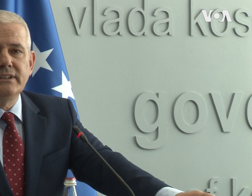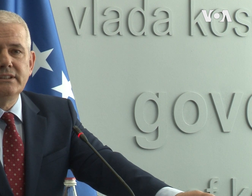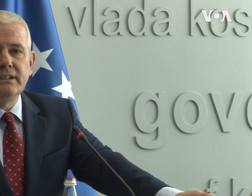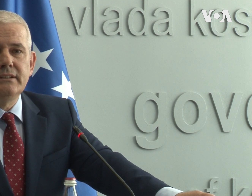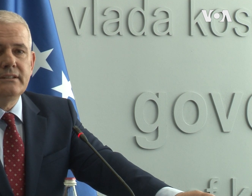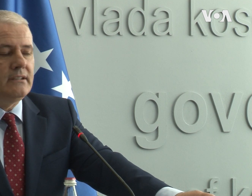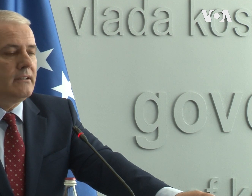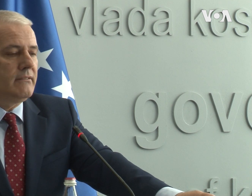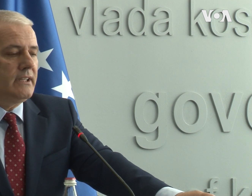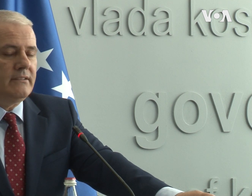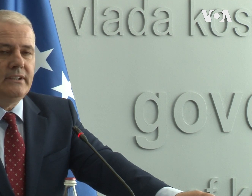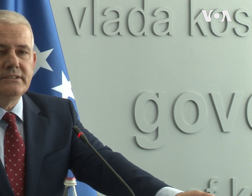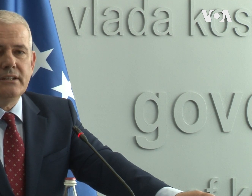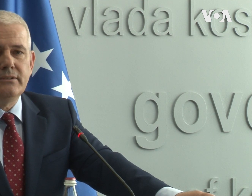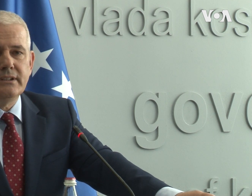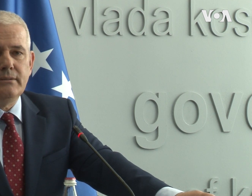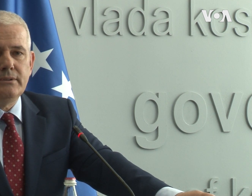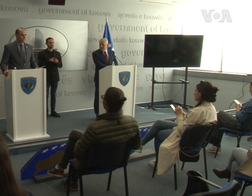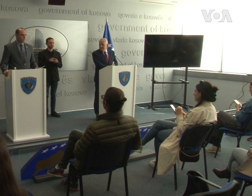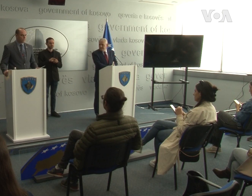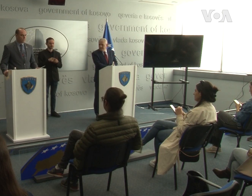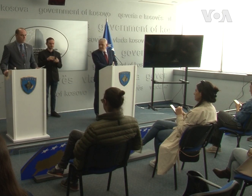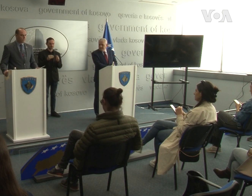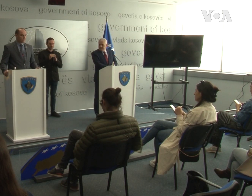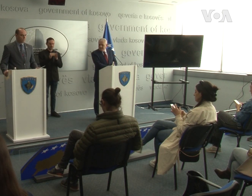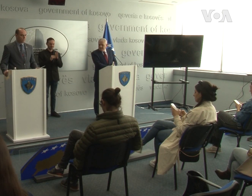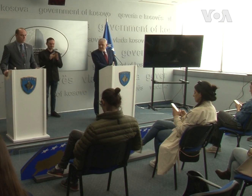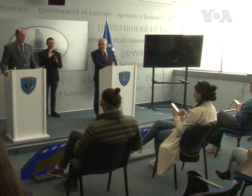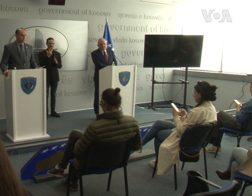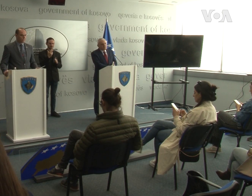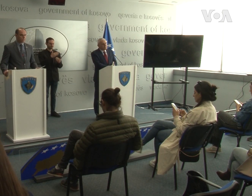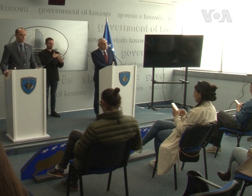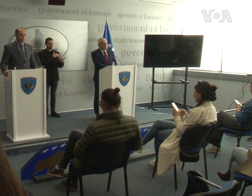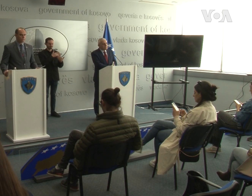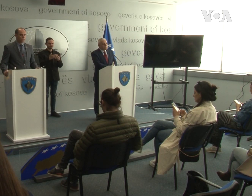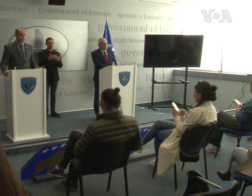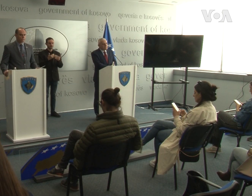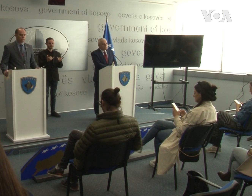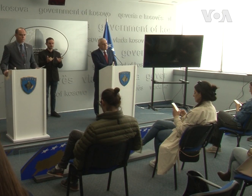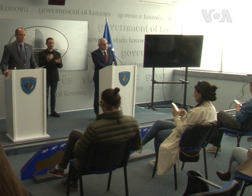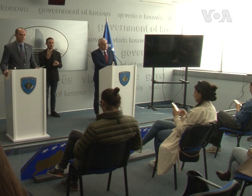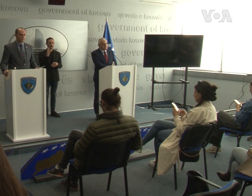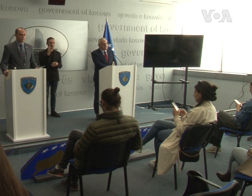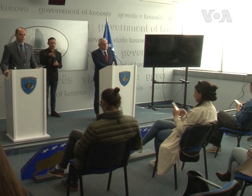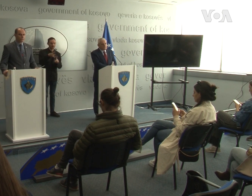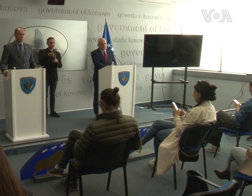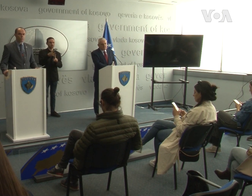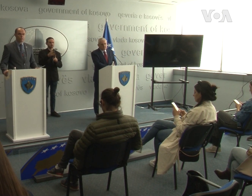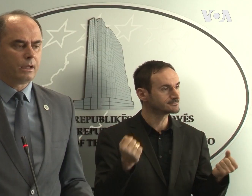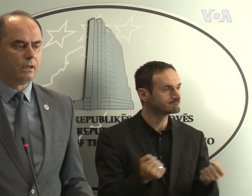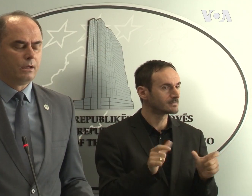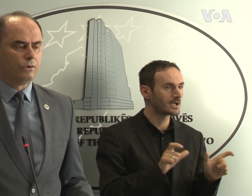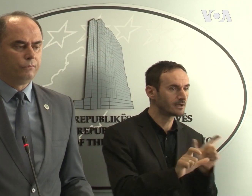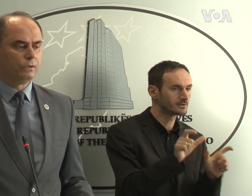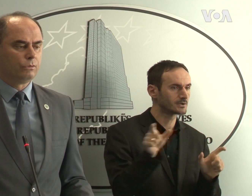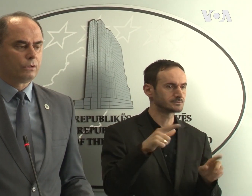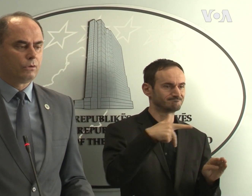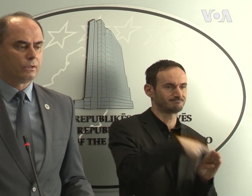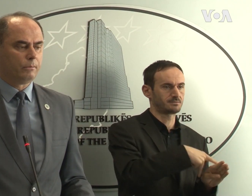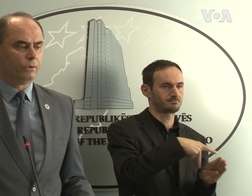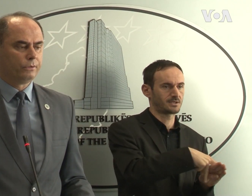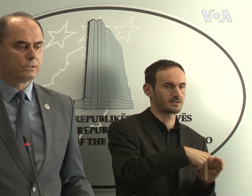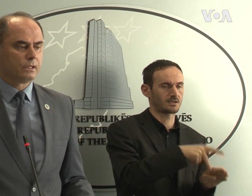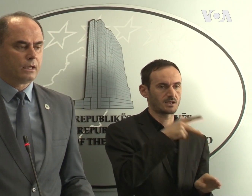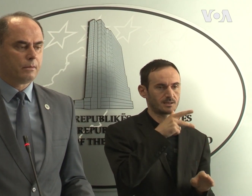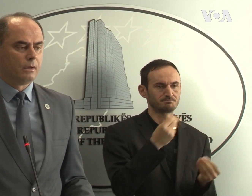situacije u vezi vladavine zakona tamo. Generalni direktor policije Kosova Samedin Mehmeti rekao je da su posljednji napadi na pripadnike policije